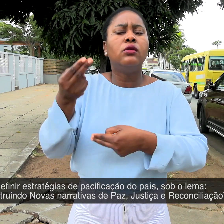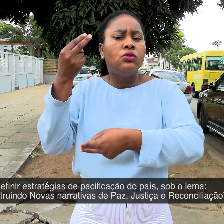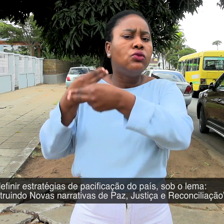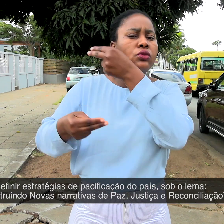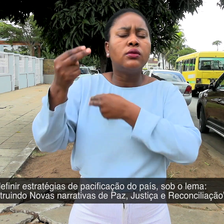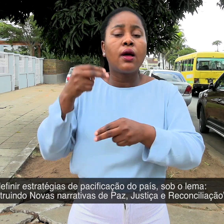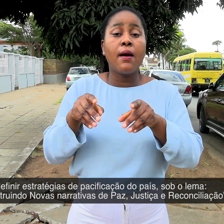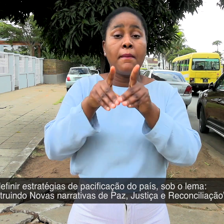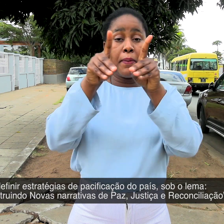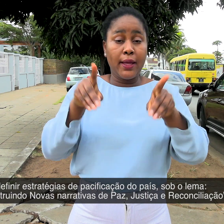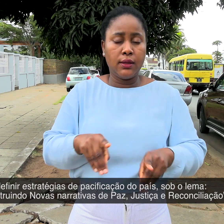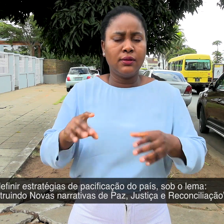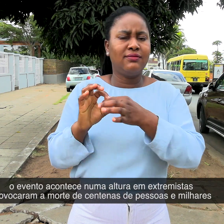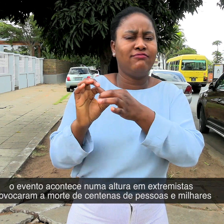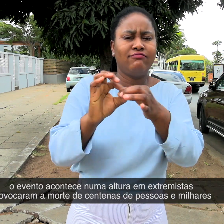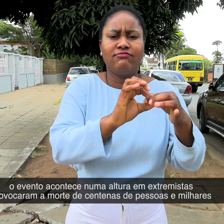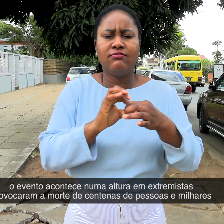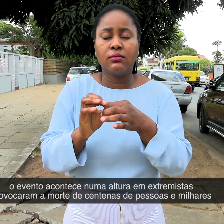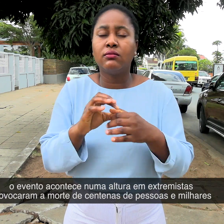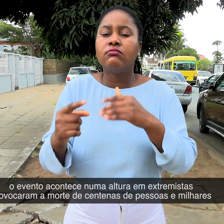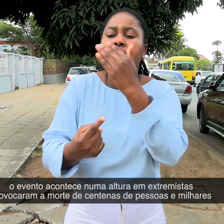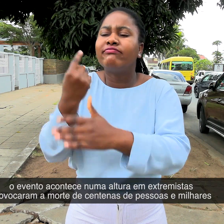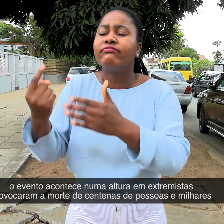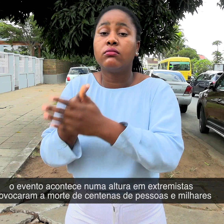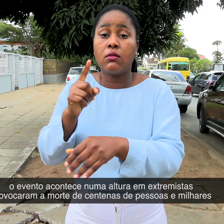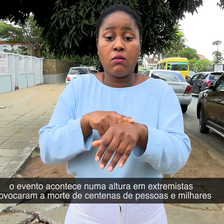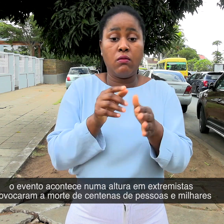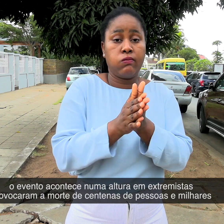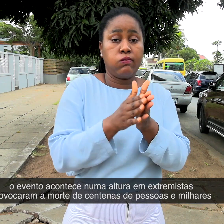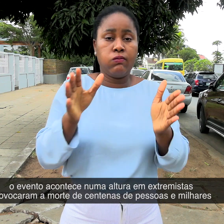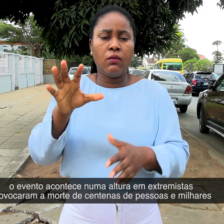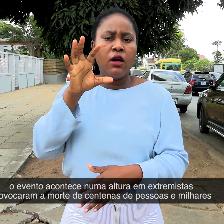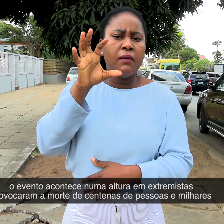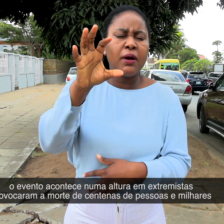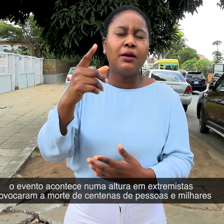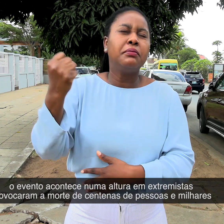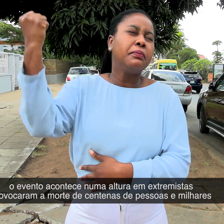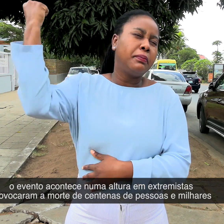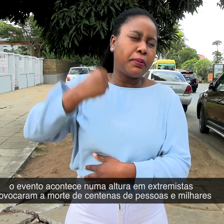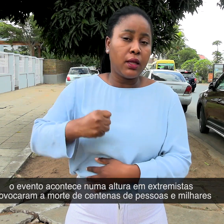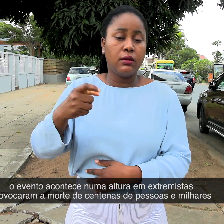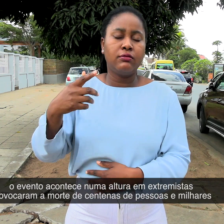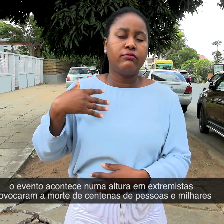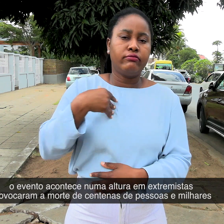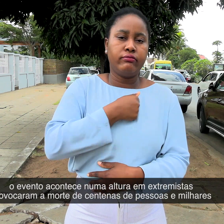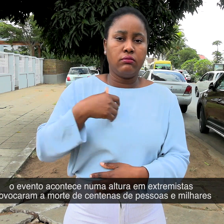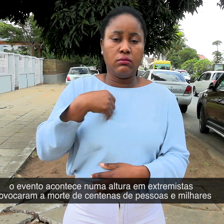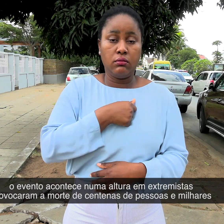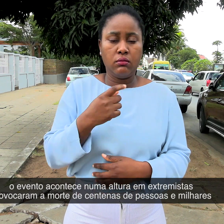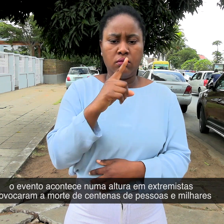paz, justiça e reconciliação, o evento acontece numa altura em que a em que extremistas provocaram a morte de centenas de pessoas